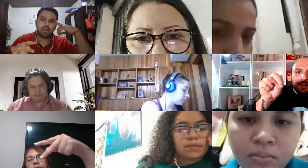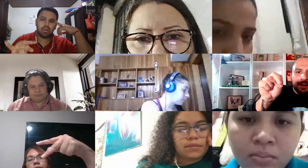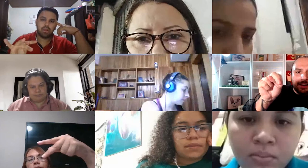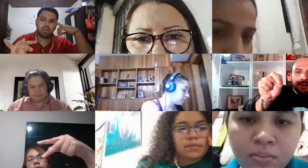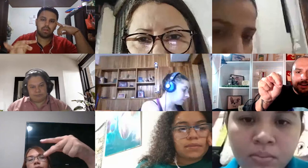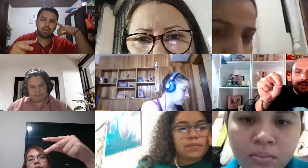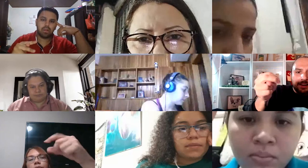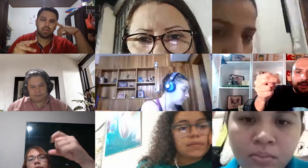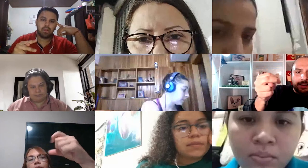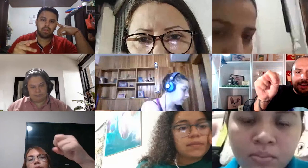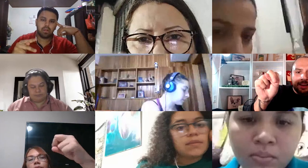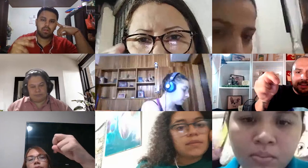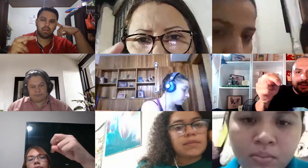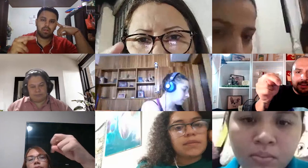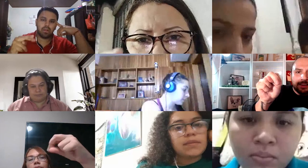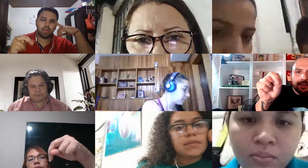N, N.